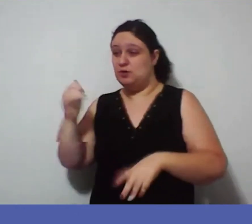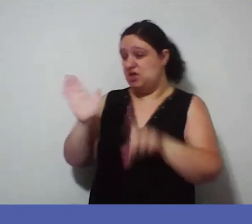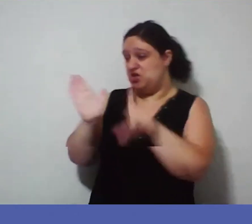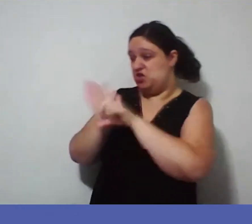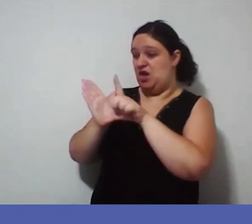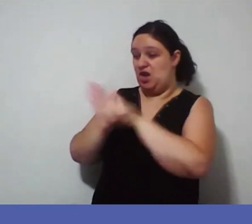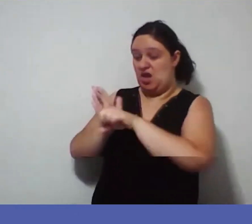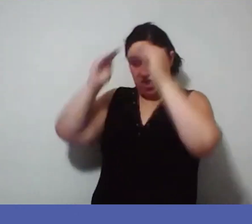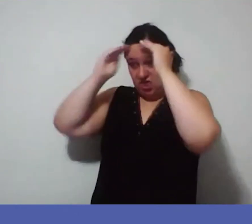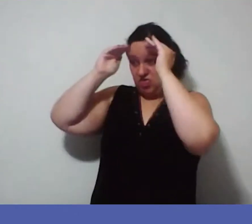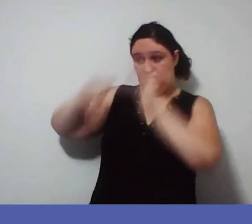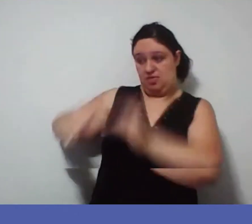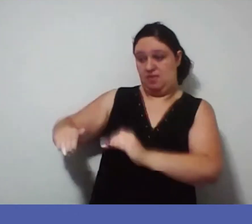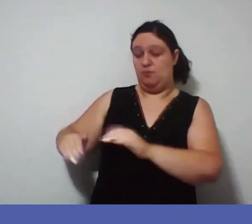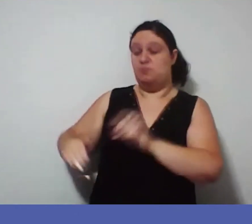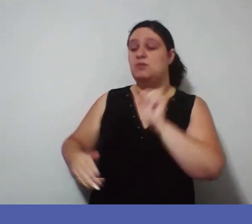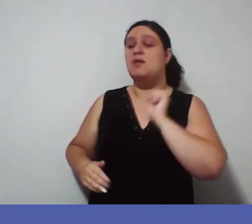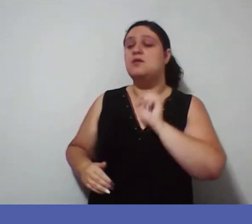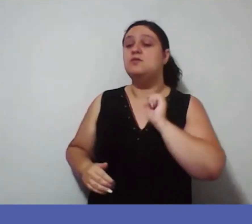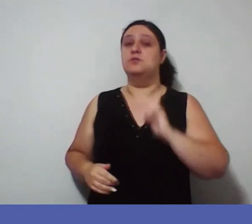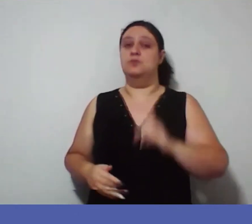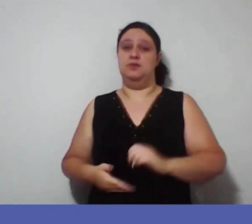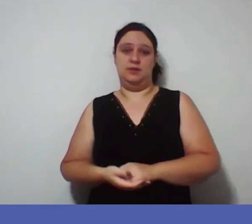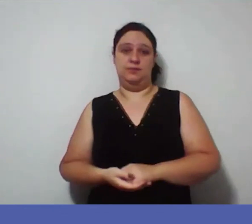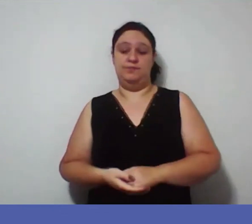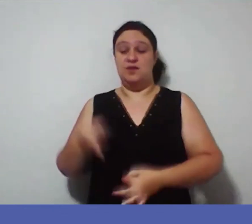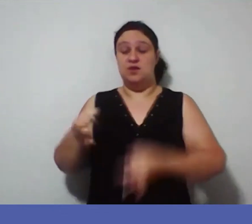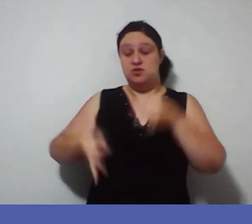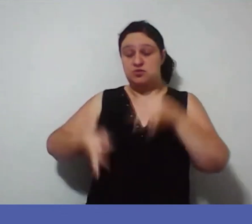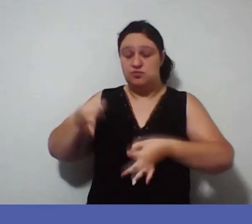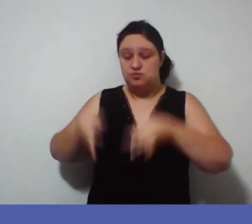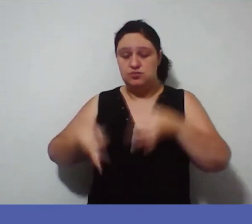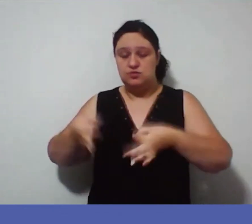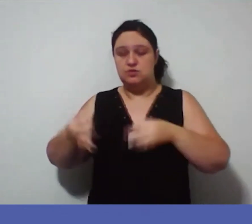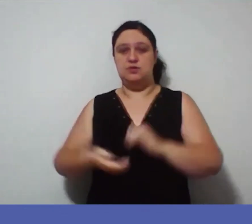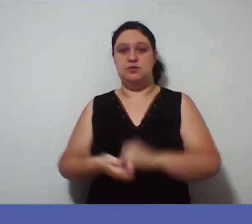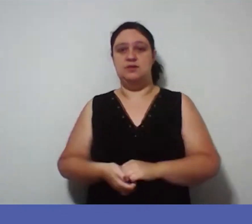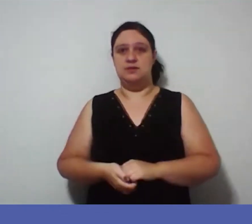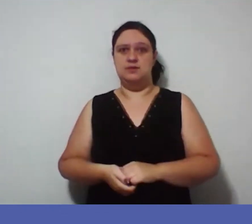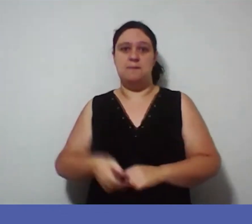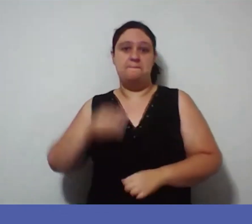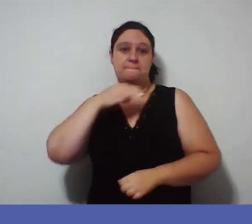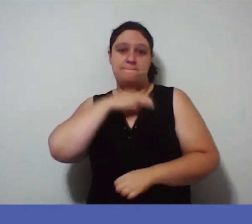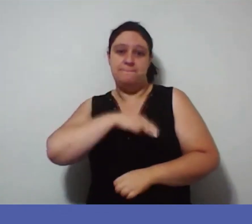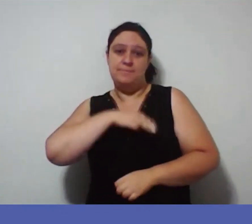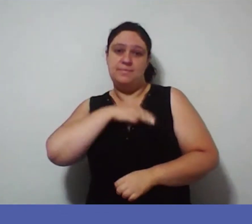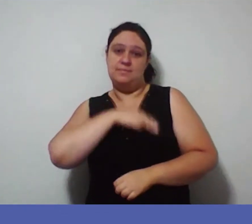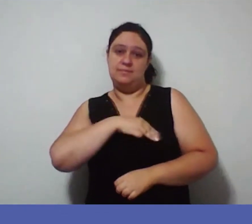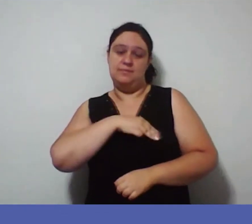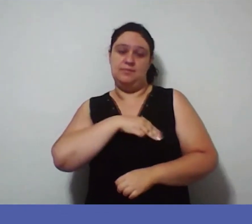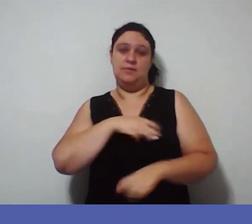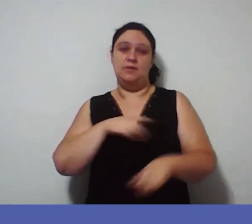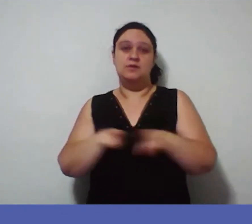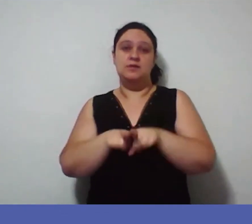que são a justiça, a misericórdia e a fé.